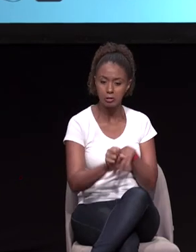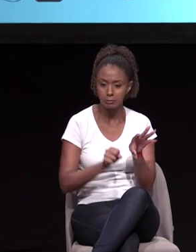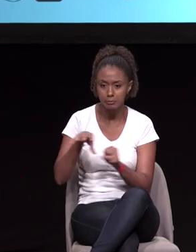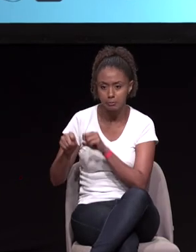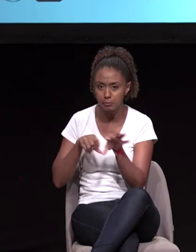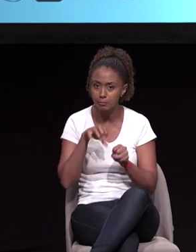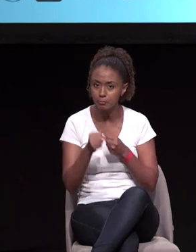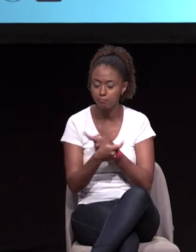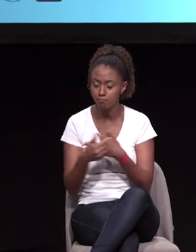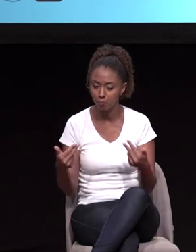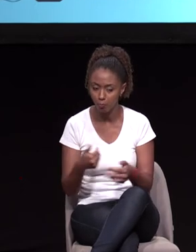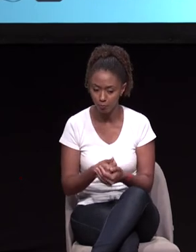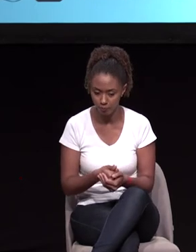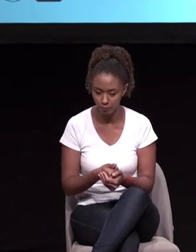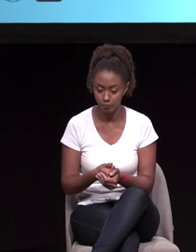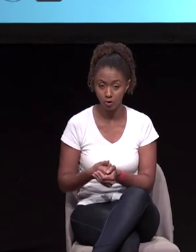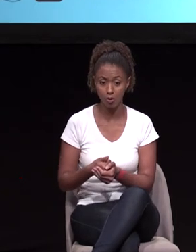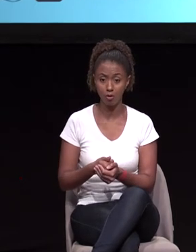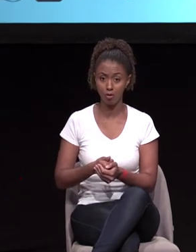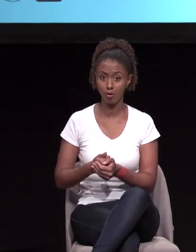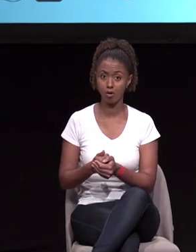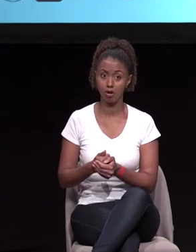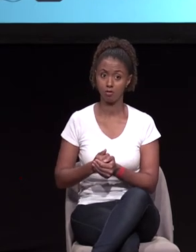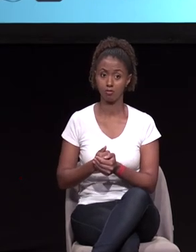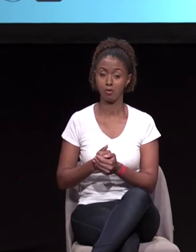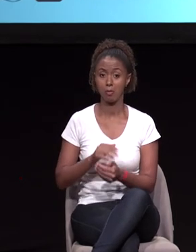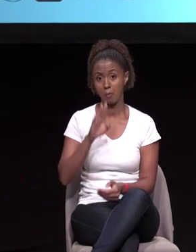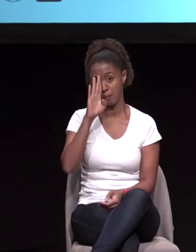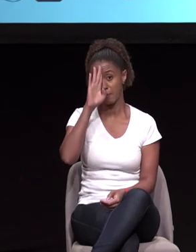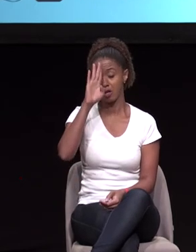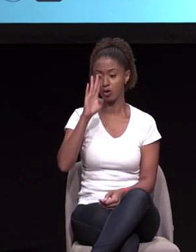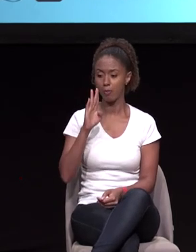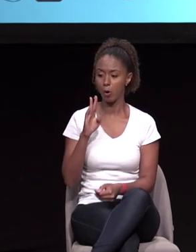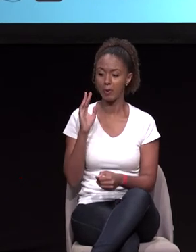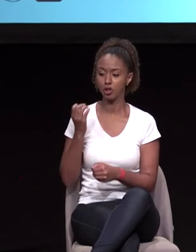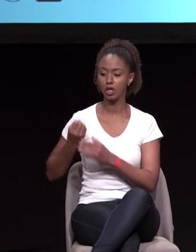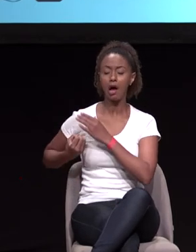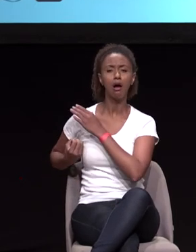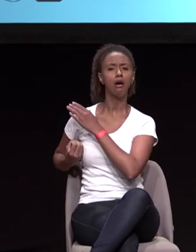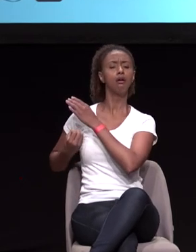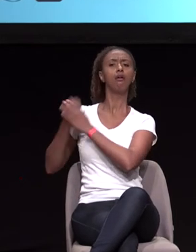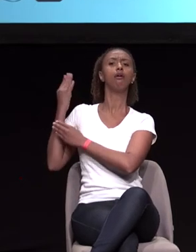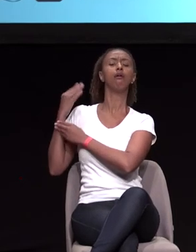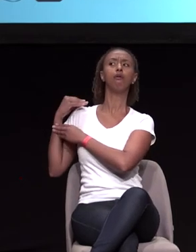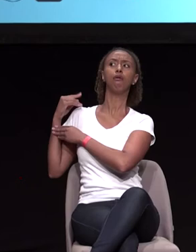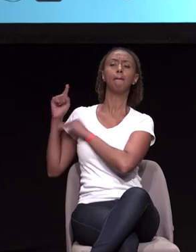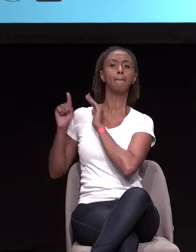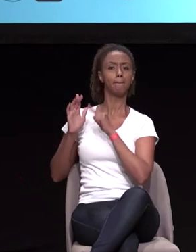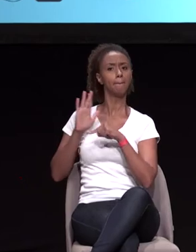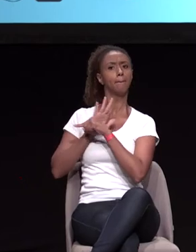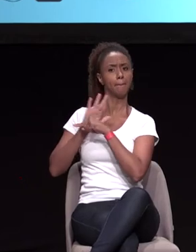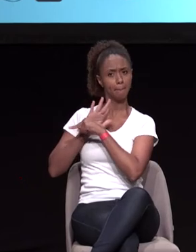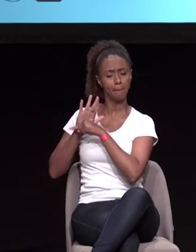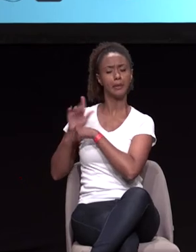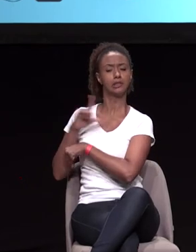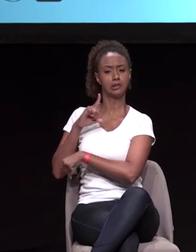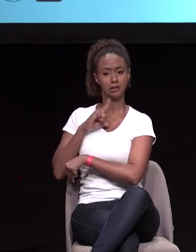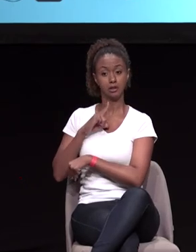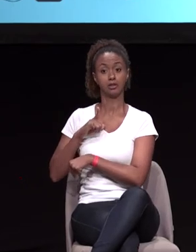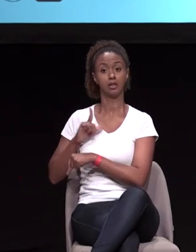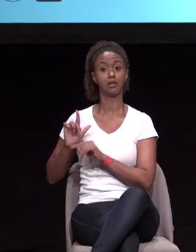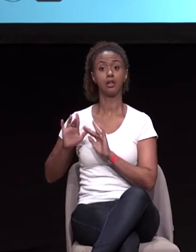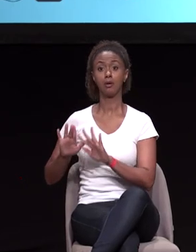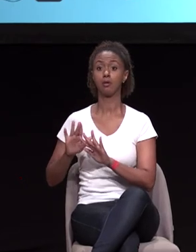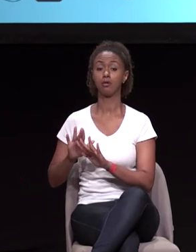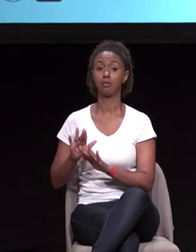casa também pelo pelo elemento da expressão da cultura originária exige pesquisas não existem pesquisas nesse sentido mas a